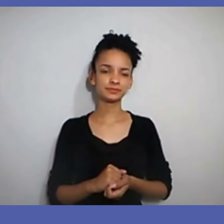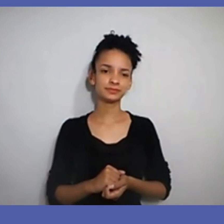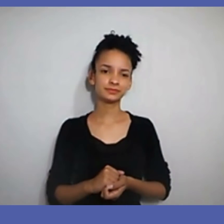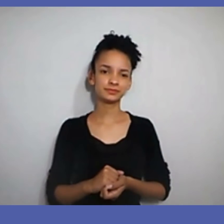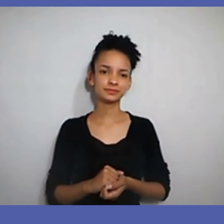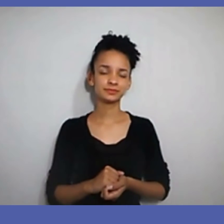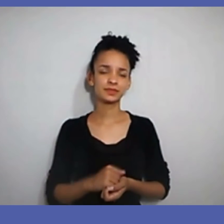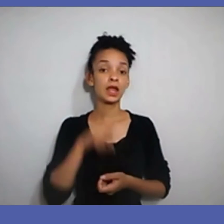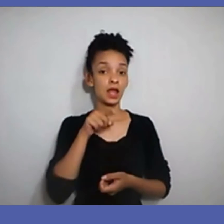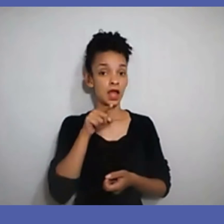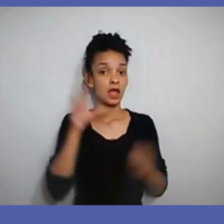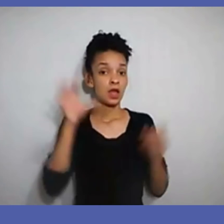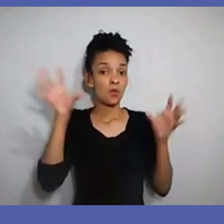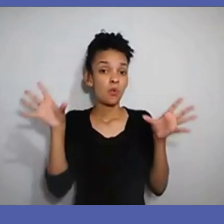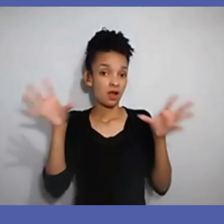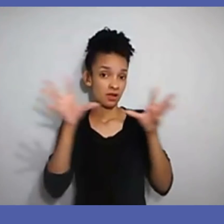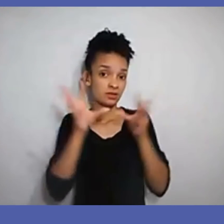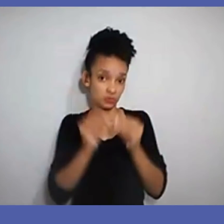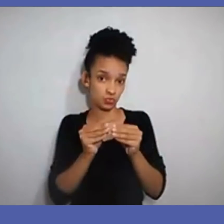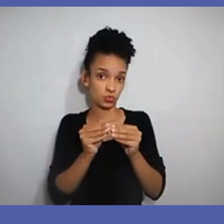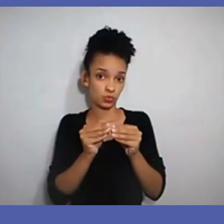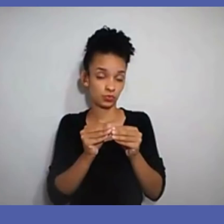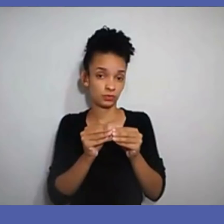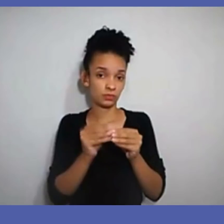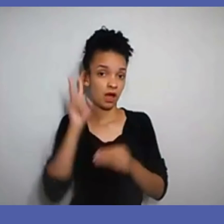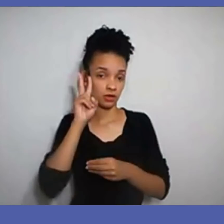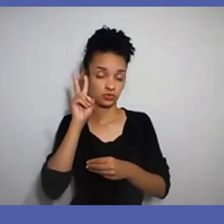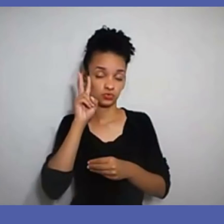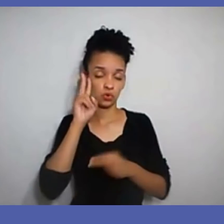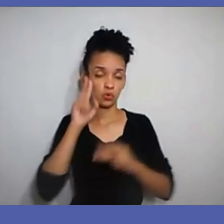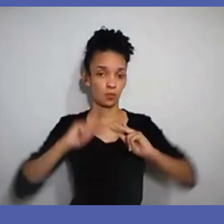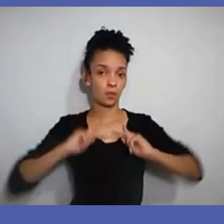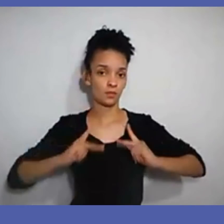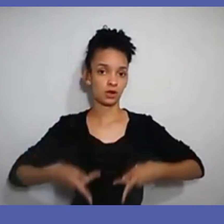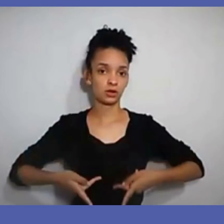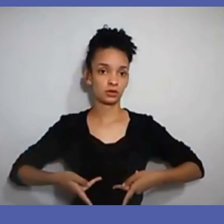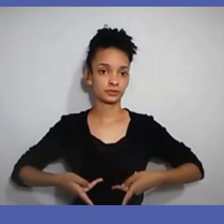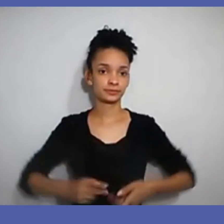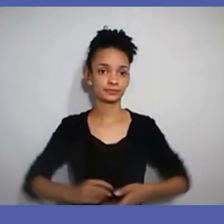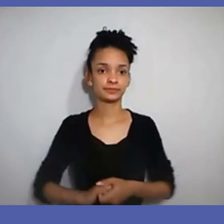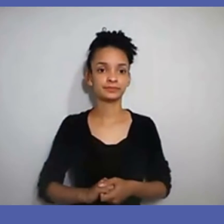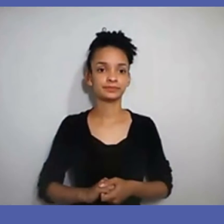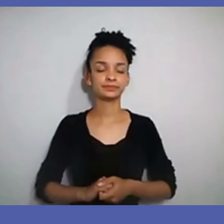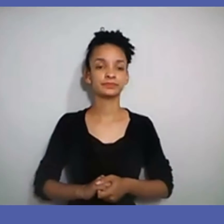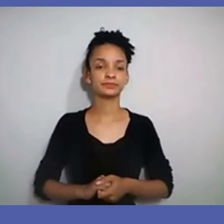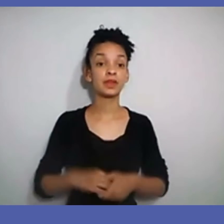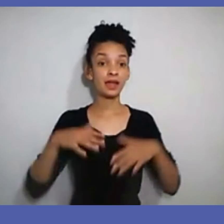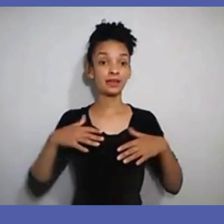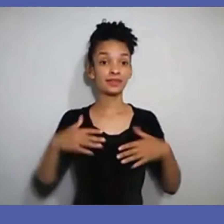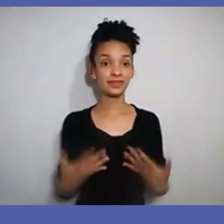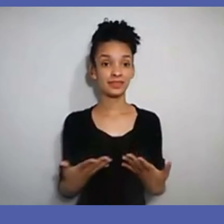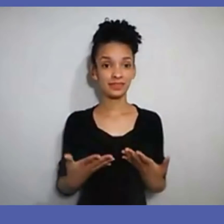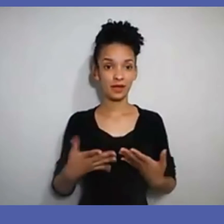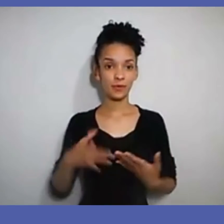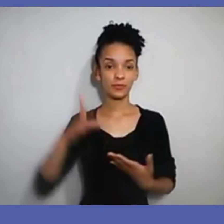do resumo, tá? Da história humana. Bom, aí então Deus estabelece a nação de Israel.